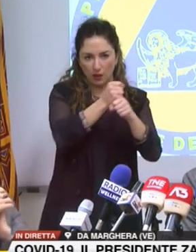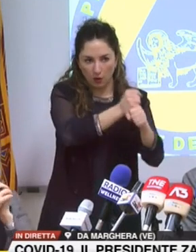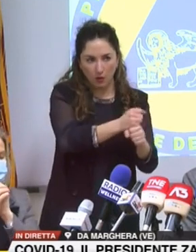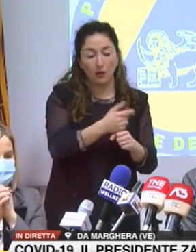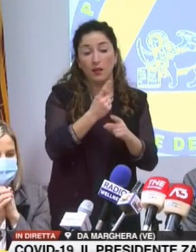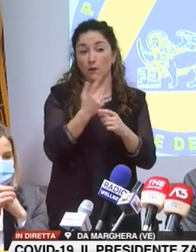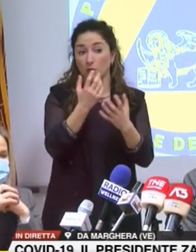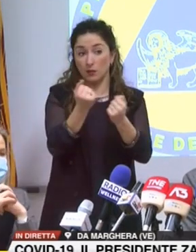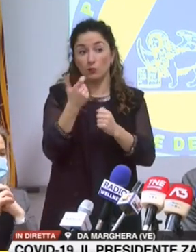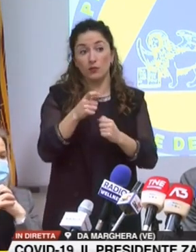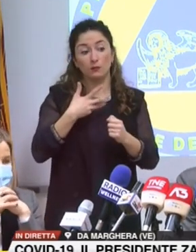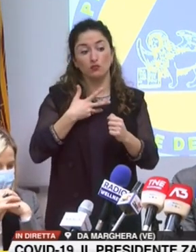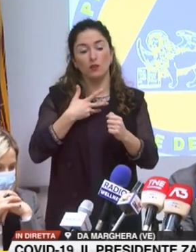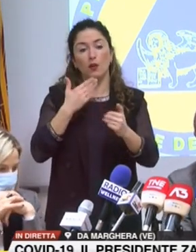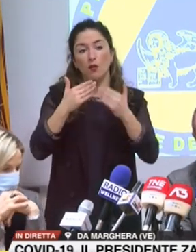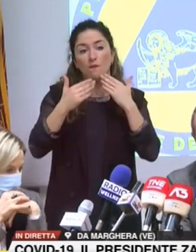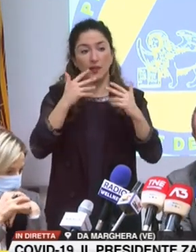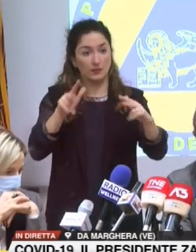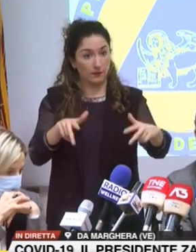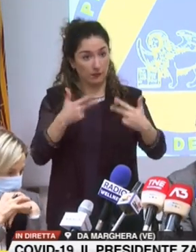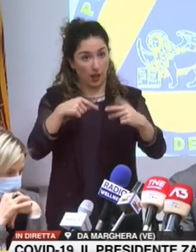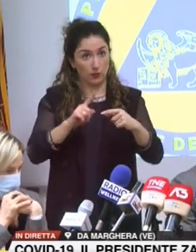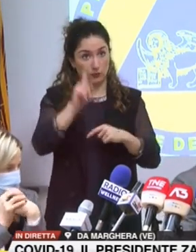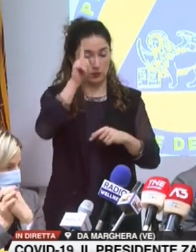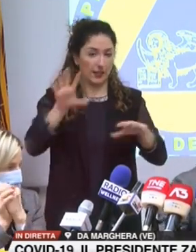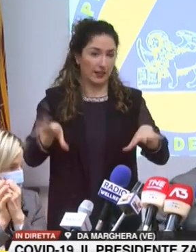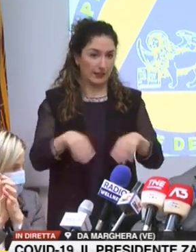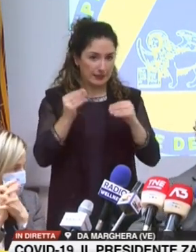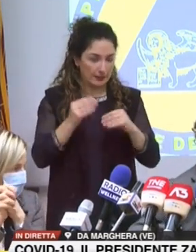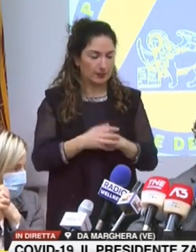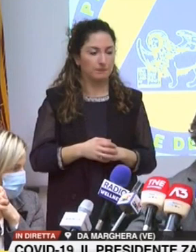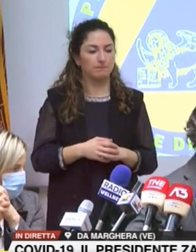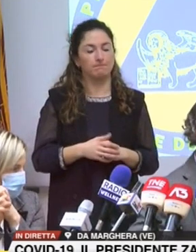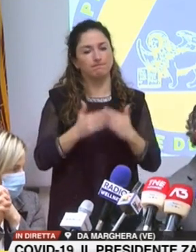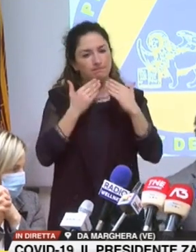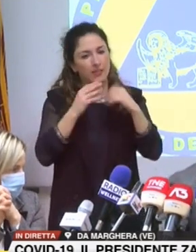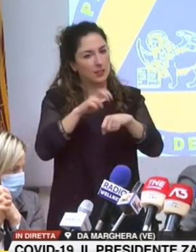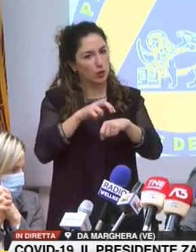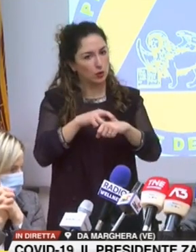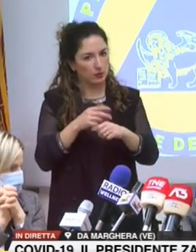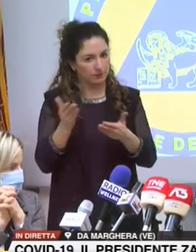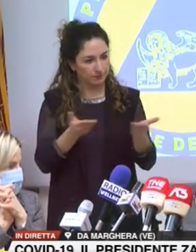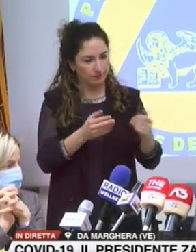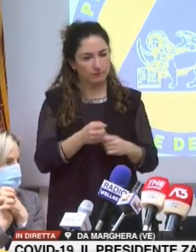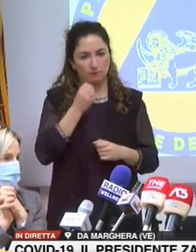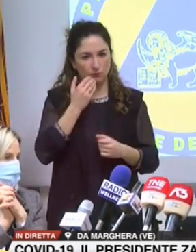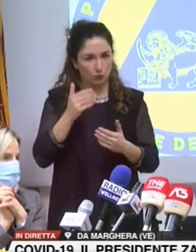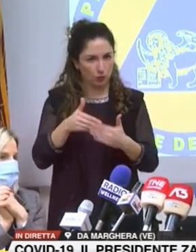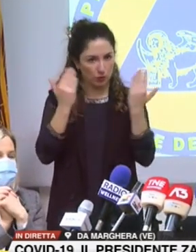anche salutare per la videoconferenza che mi inizia sopra, quindi sarò sopra. Grazie dottore, prego.